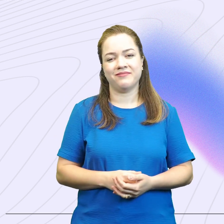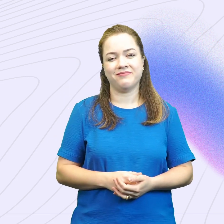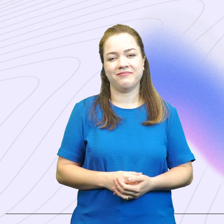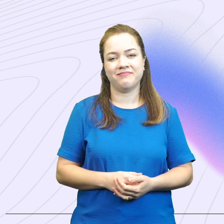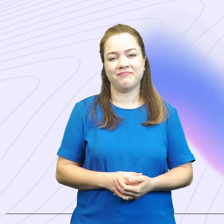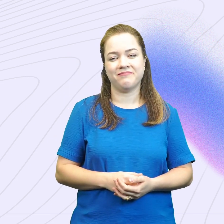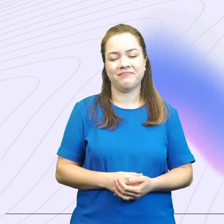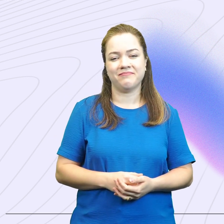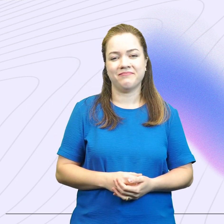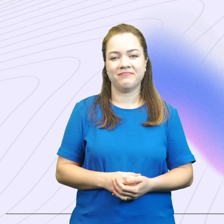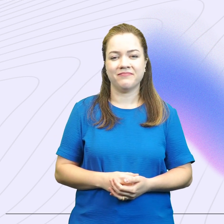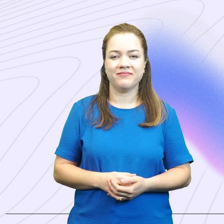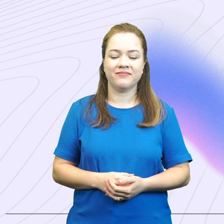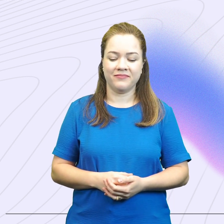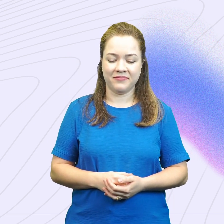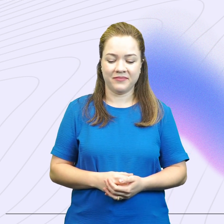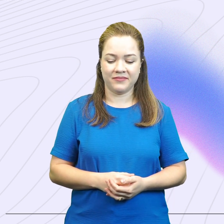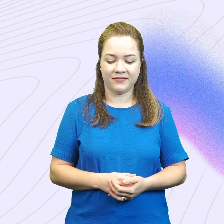pessoas.